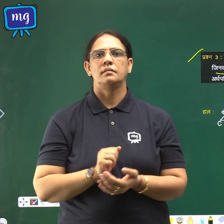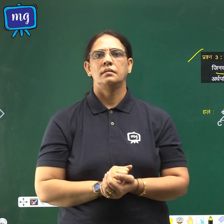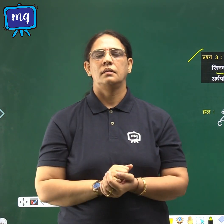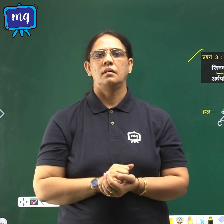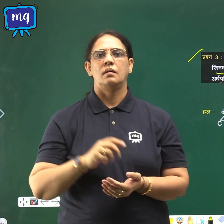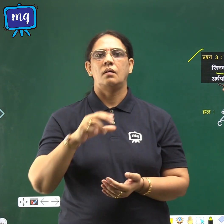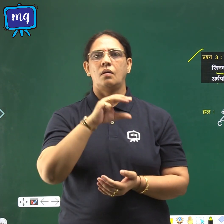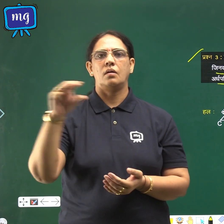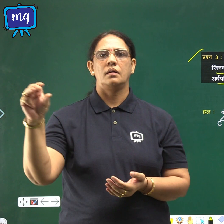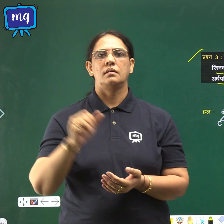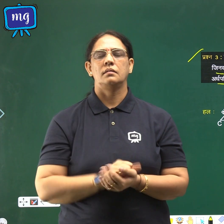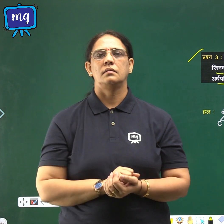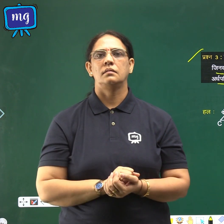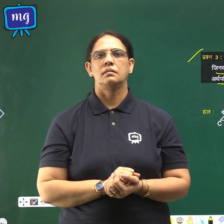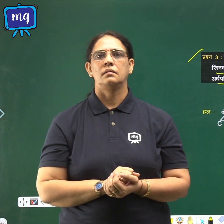तथा